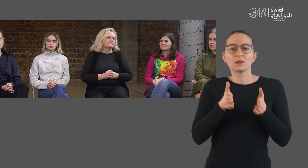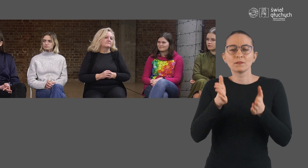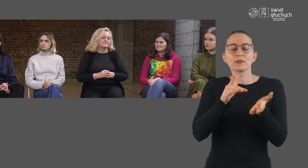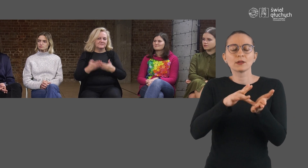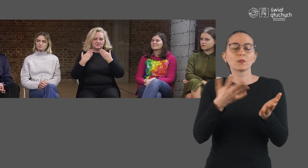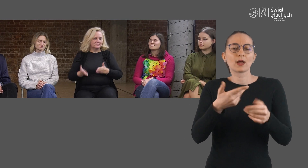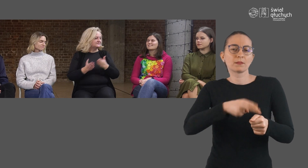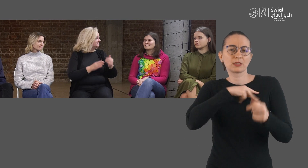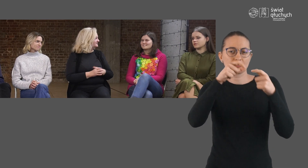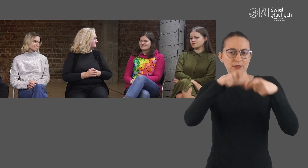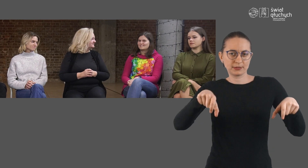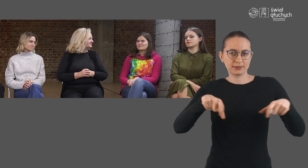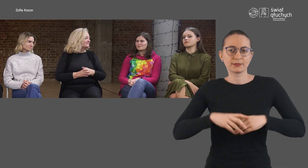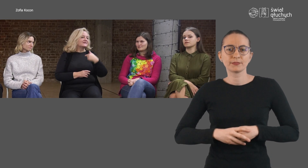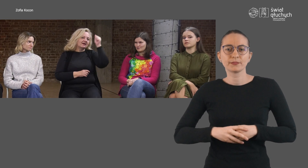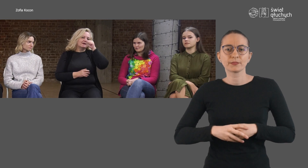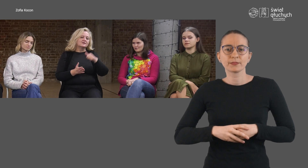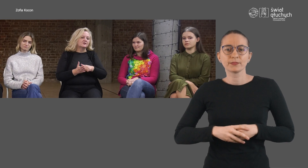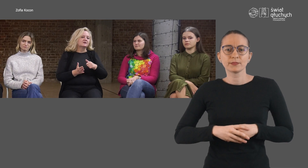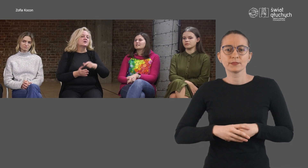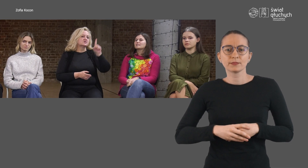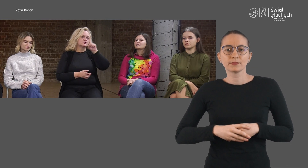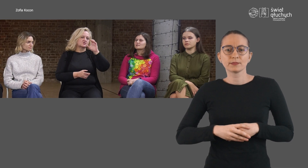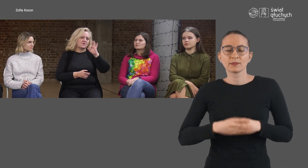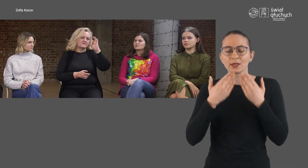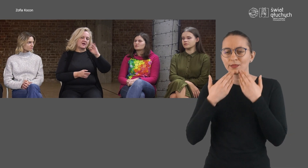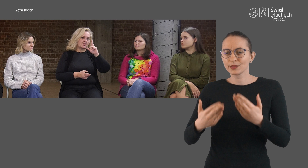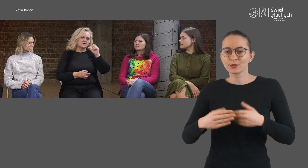Super, dziękuję. Nazywam się Natalia Kolson.